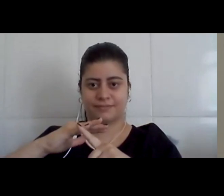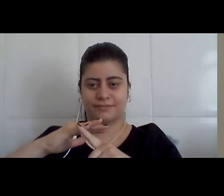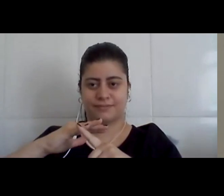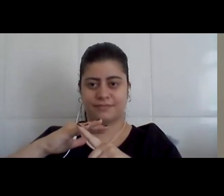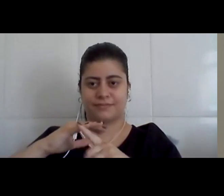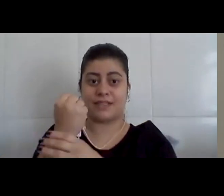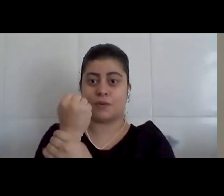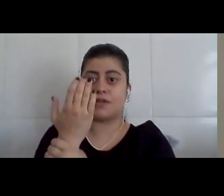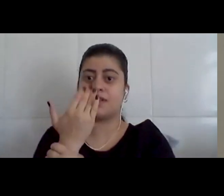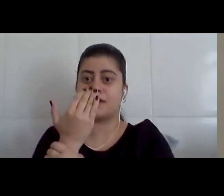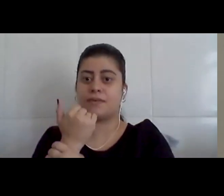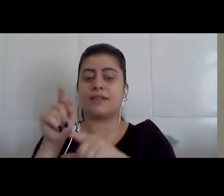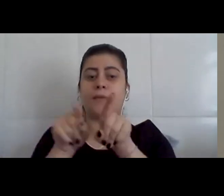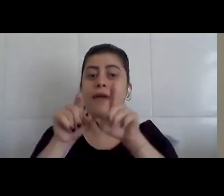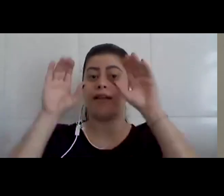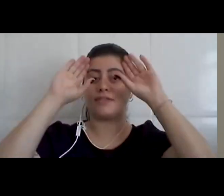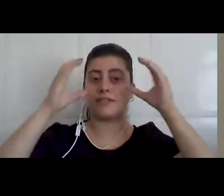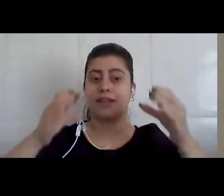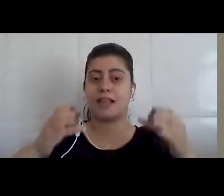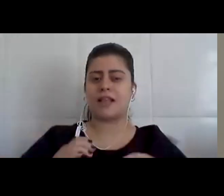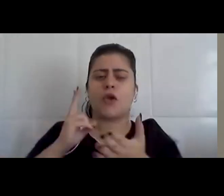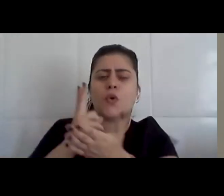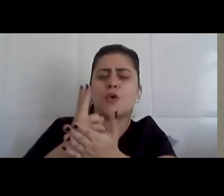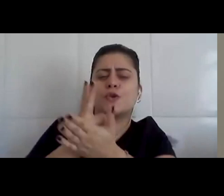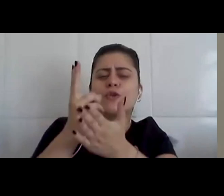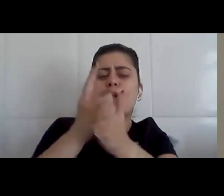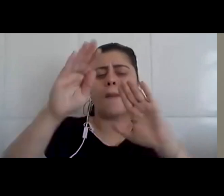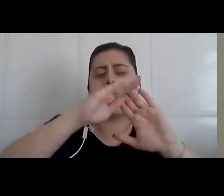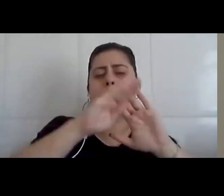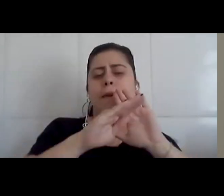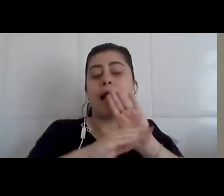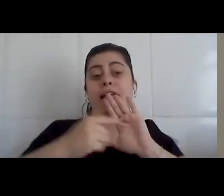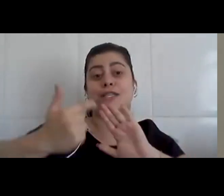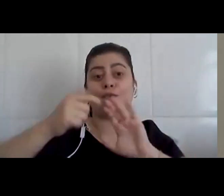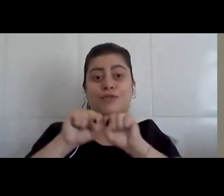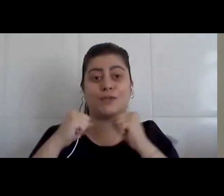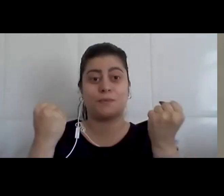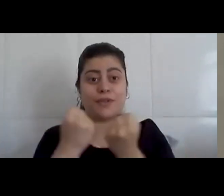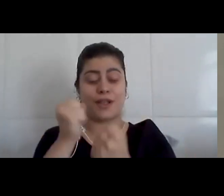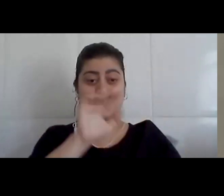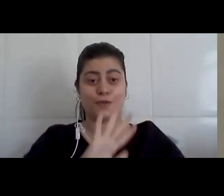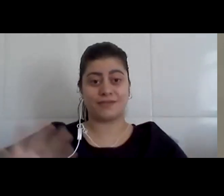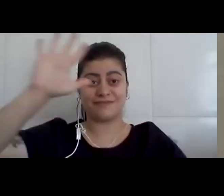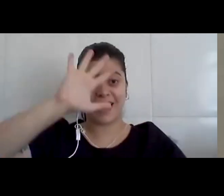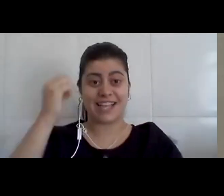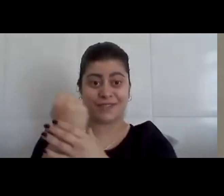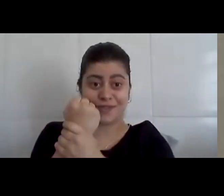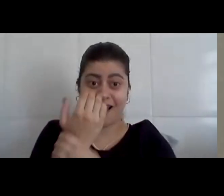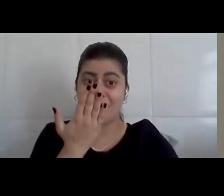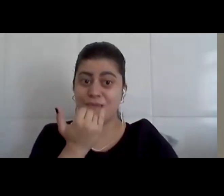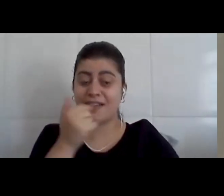Segurança Alimentar e Cidadania, dá seguimento às atividades do segundo Seminário Internacional de Segurança Alimentar